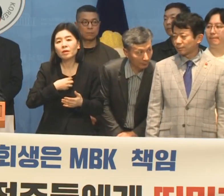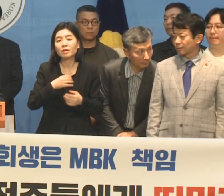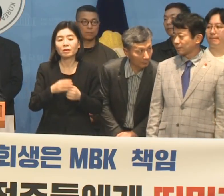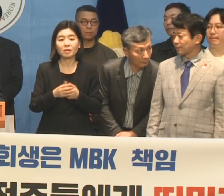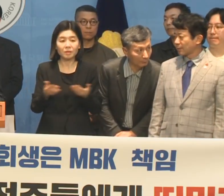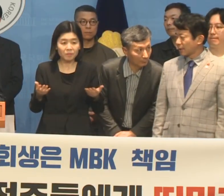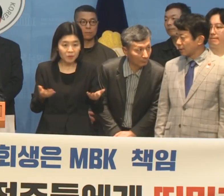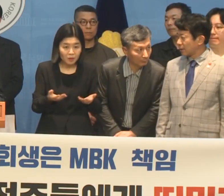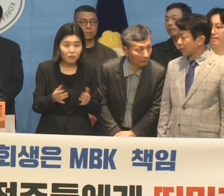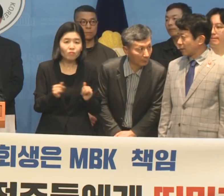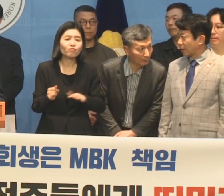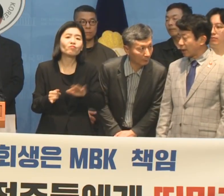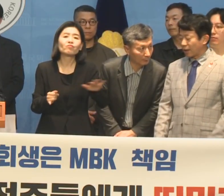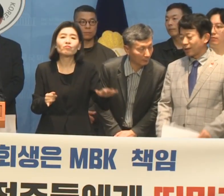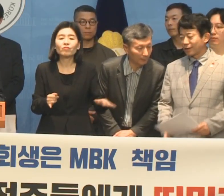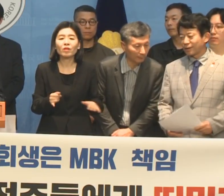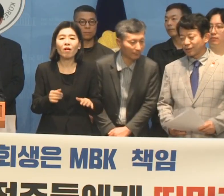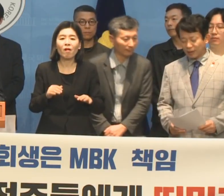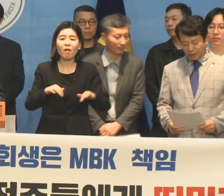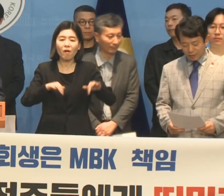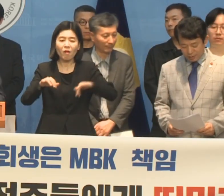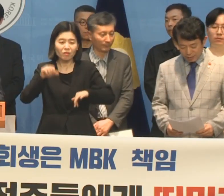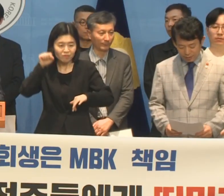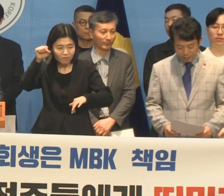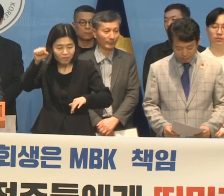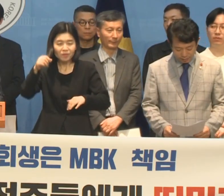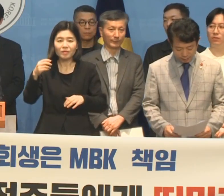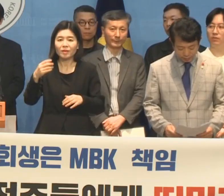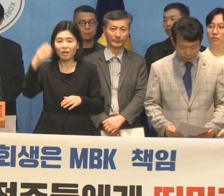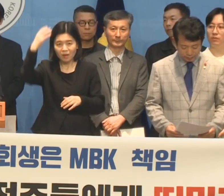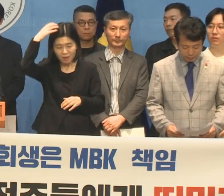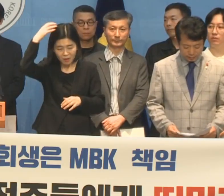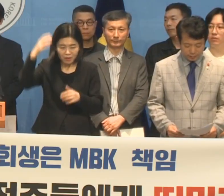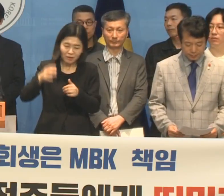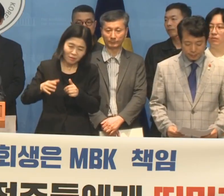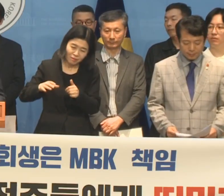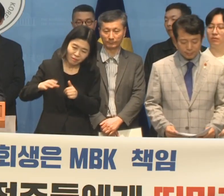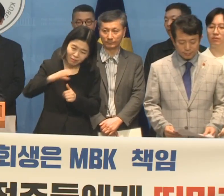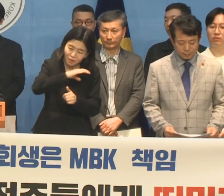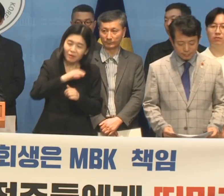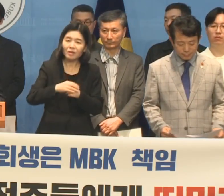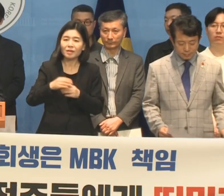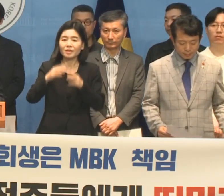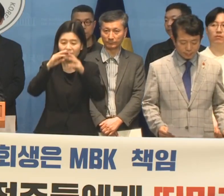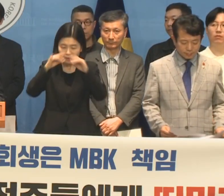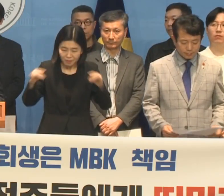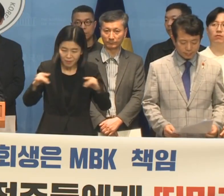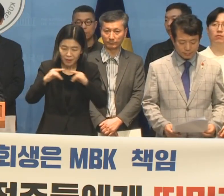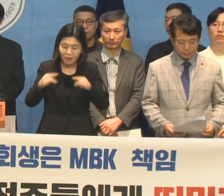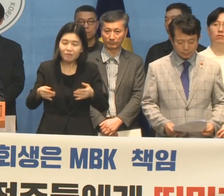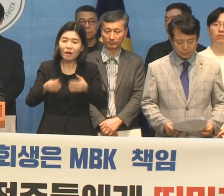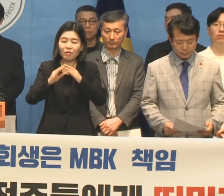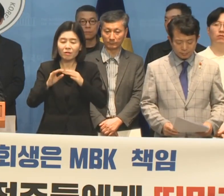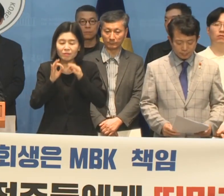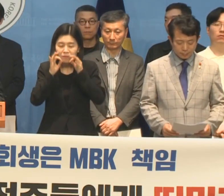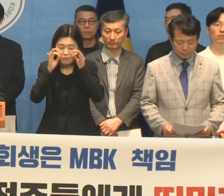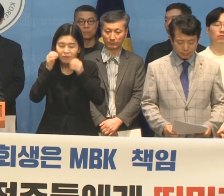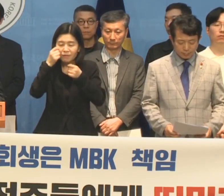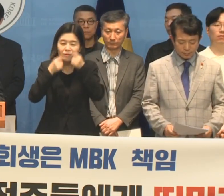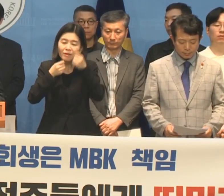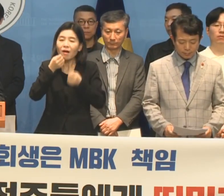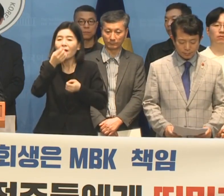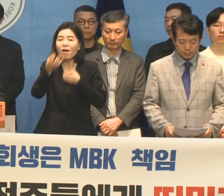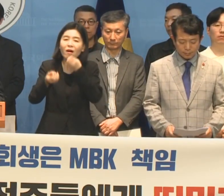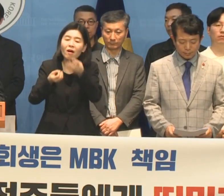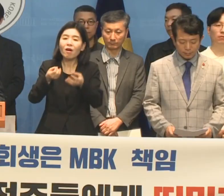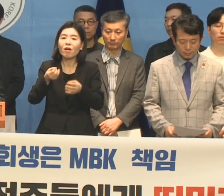분들이 지금 거리로 나왔습니다. 삭발을 하고 천막을 치고 눈물로 호소하고 있습니다. MBK는